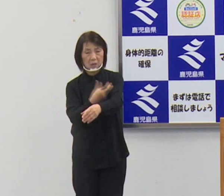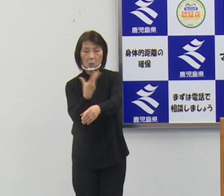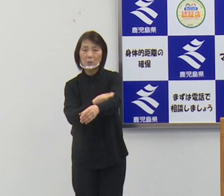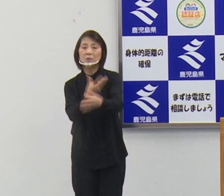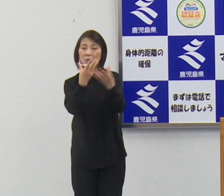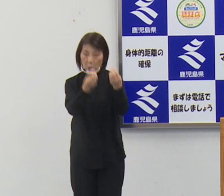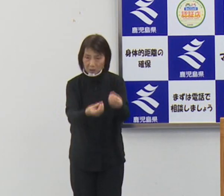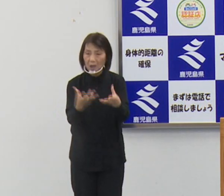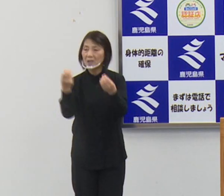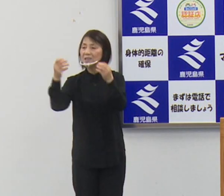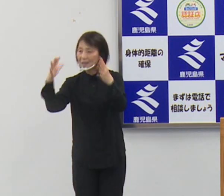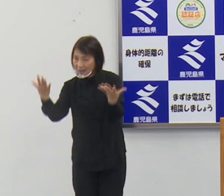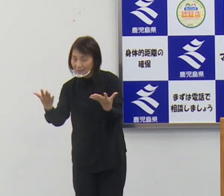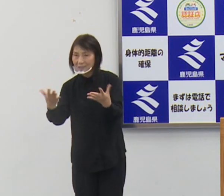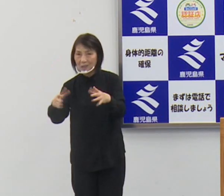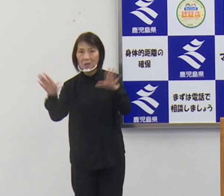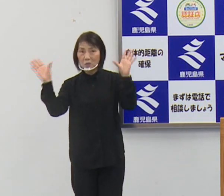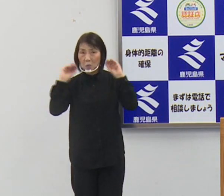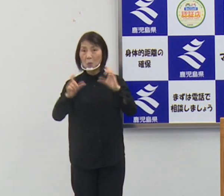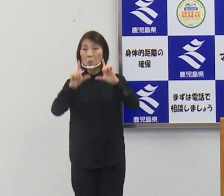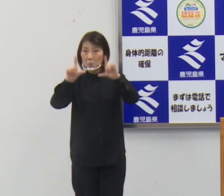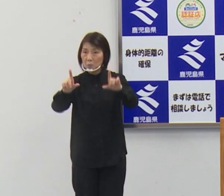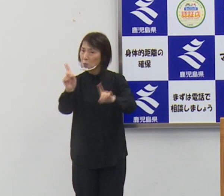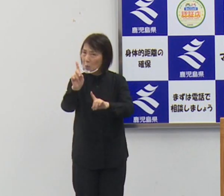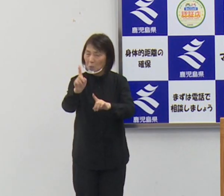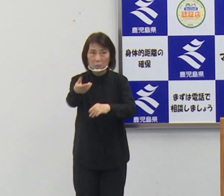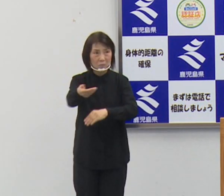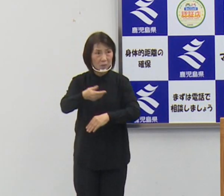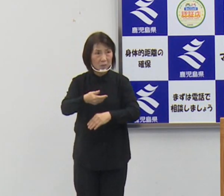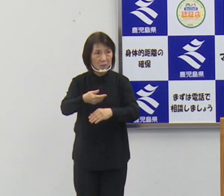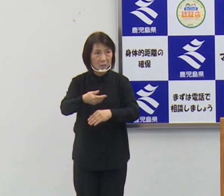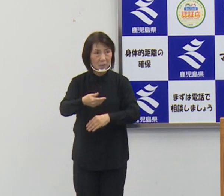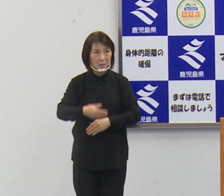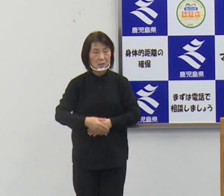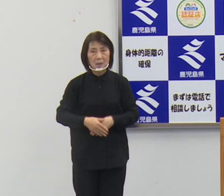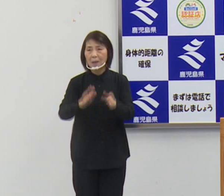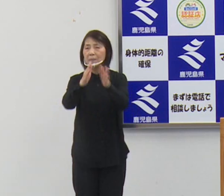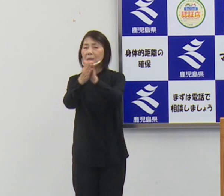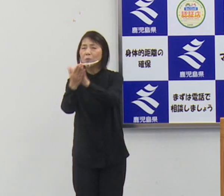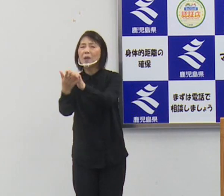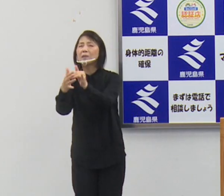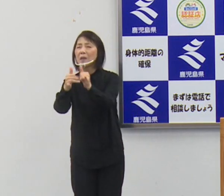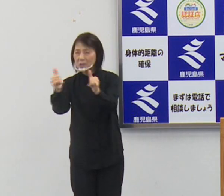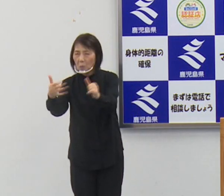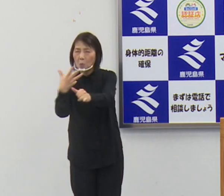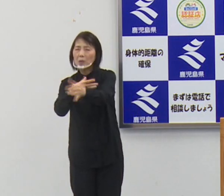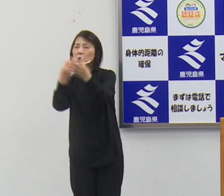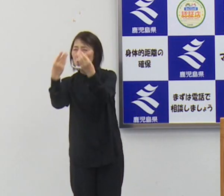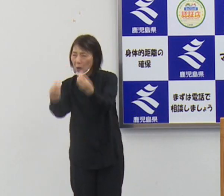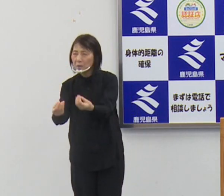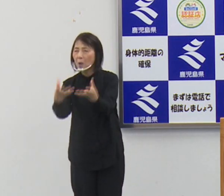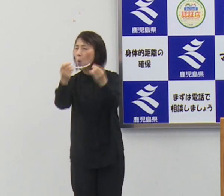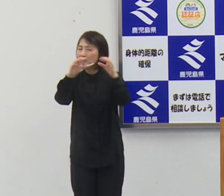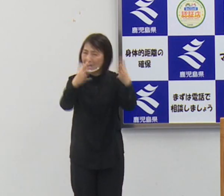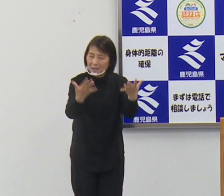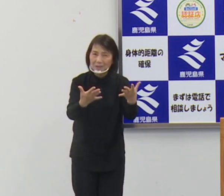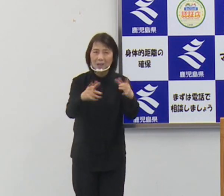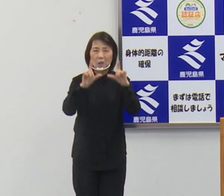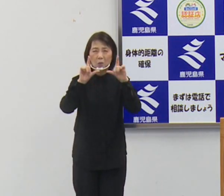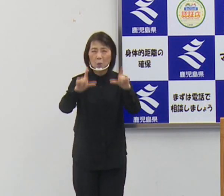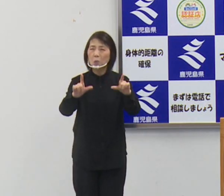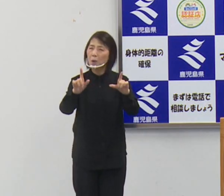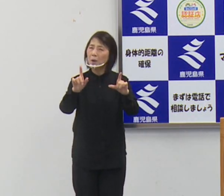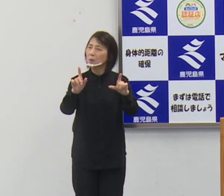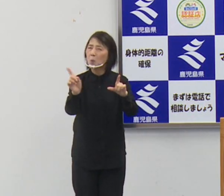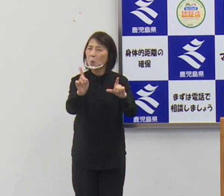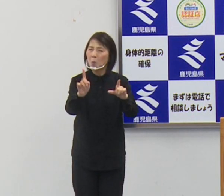まで合わせて出しているところもあるんですが、 それは亡くなった方、 亡くなった方でも、はい、 あどうだったんですかね。亡く